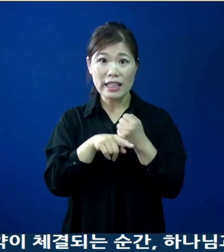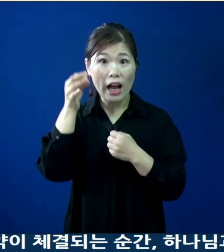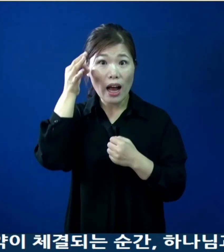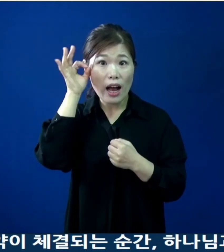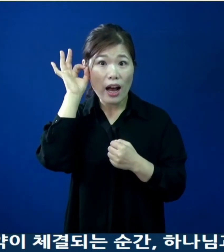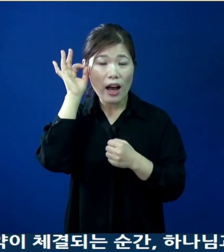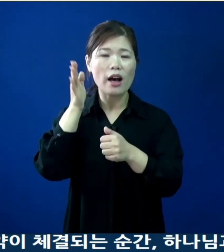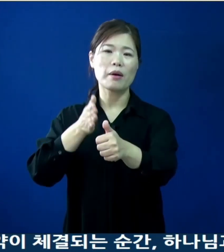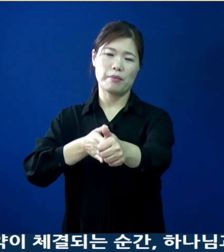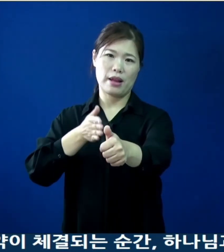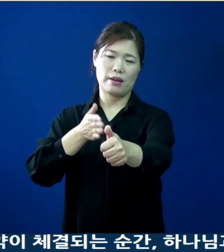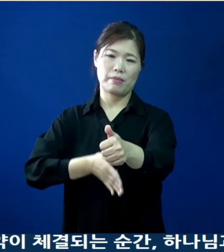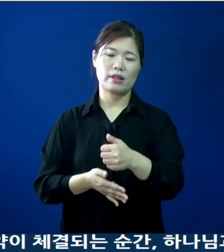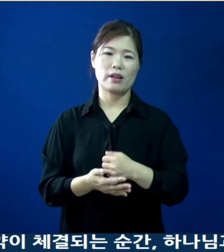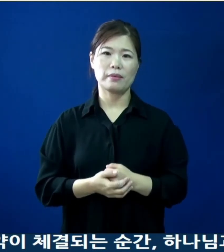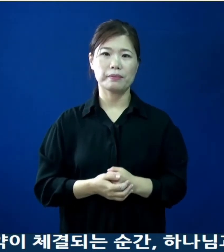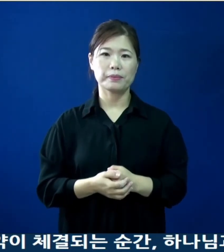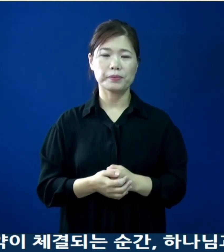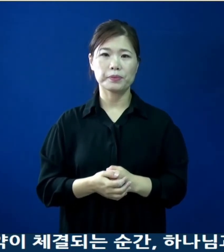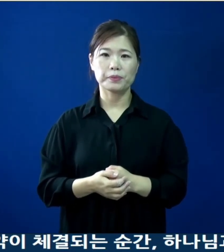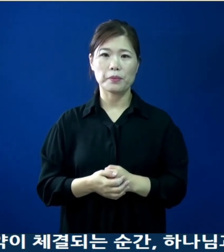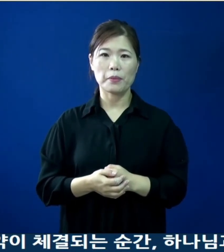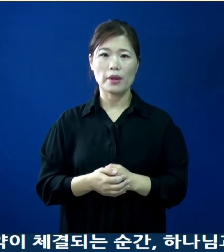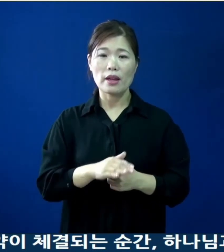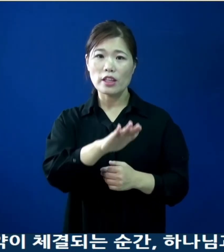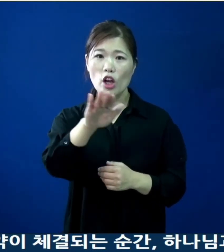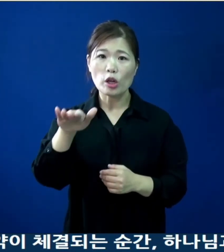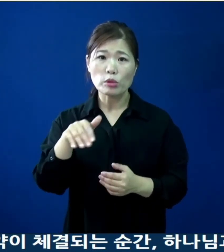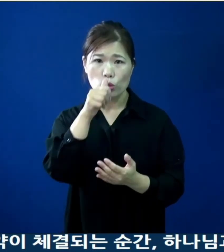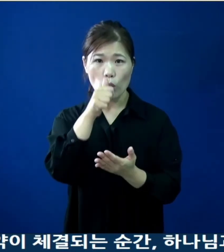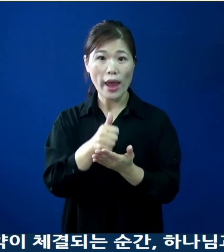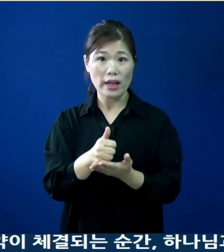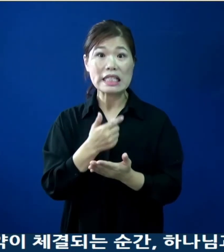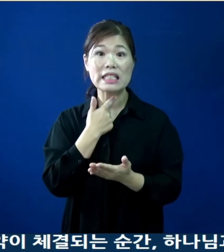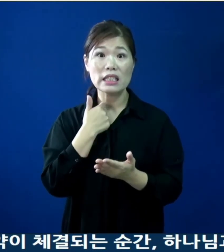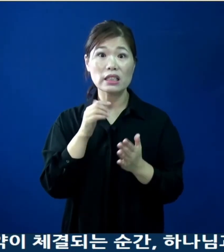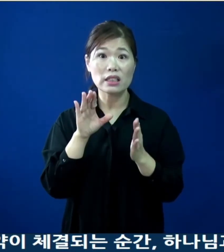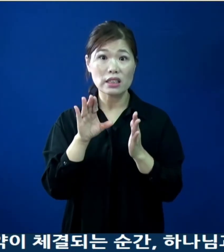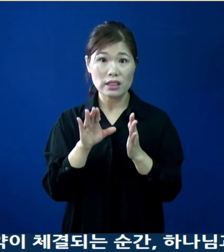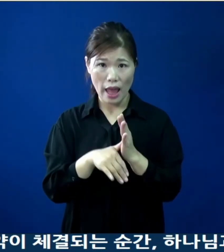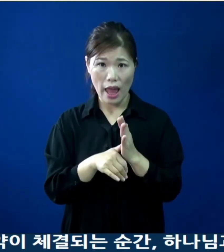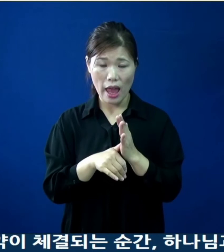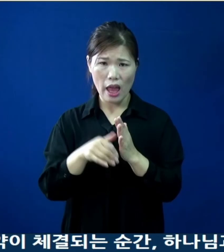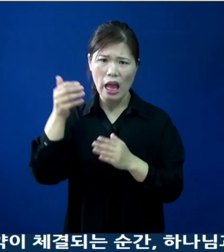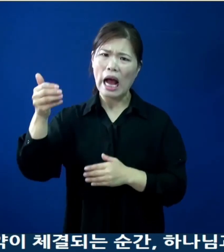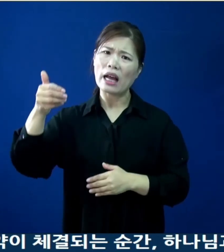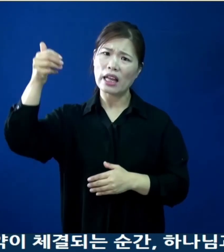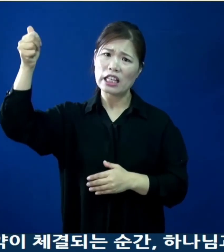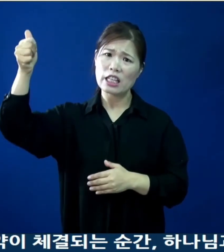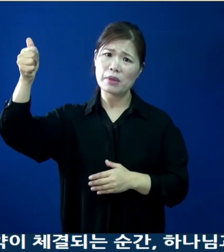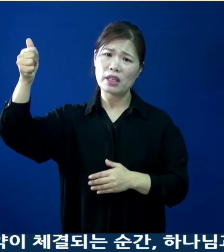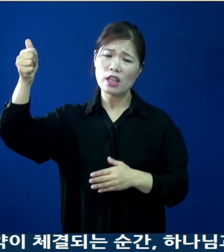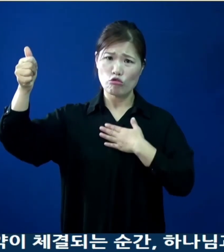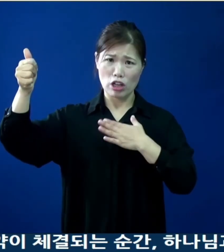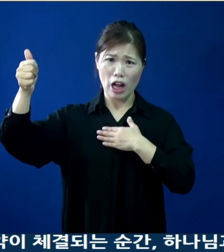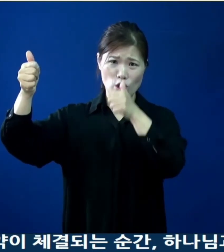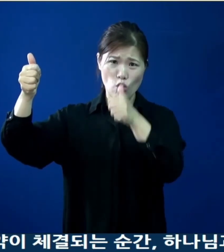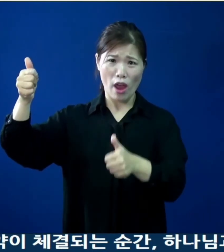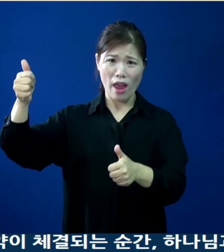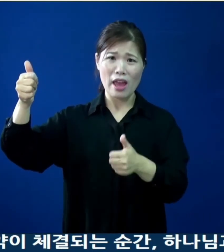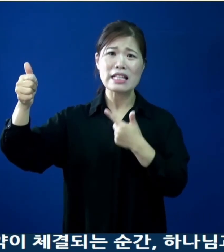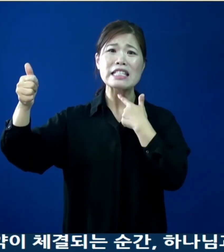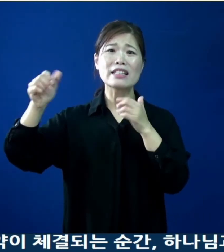좋겠습니다. 여러분, 우리가 죄를 지을 때요, 하나님이 아파하실까요? 안 아파하실까요?